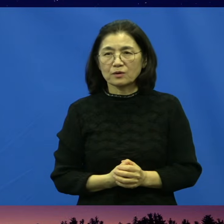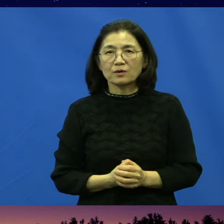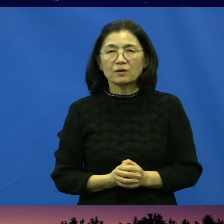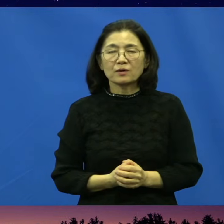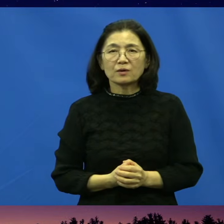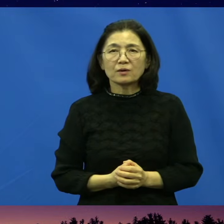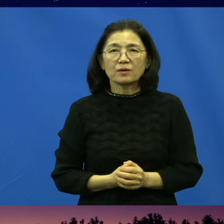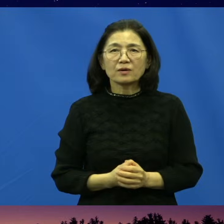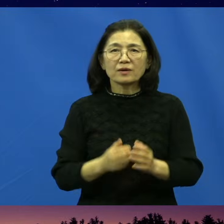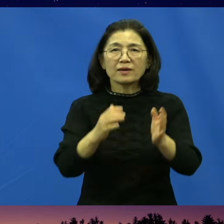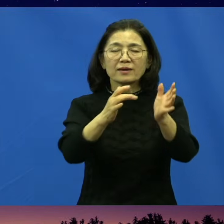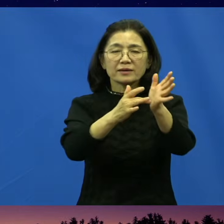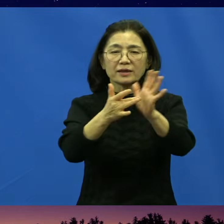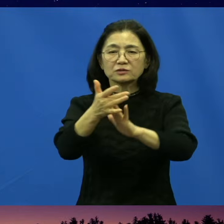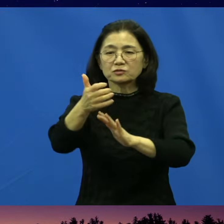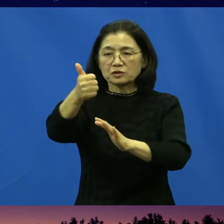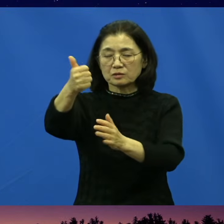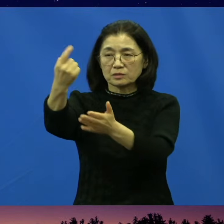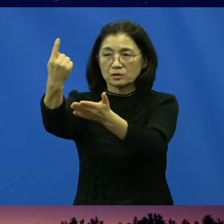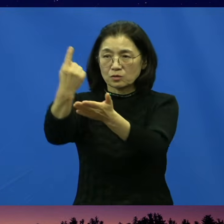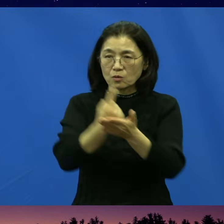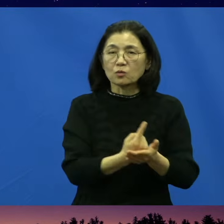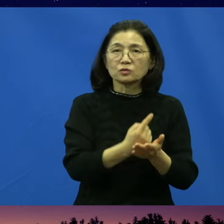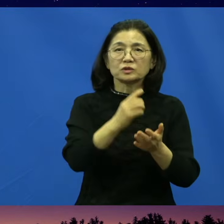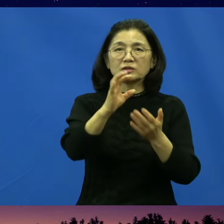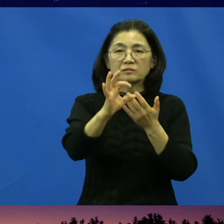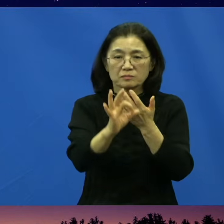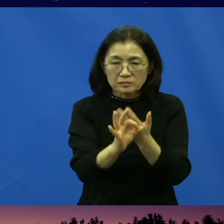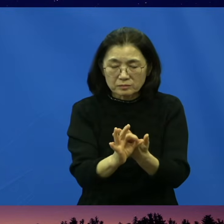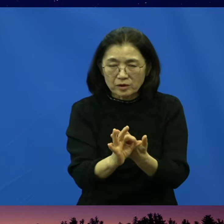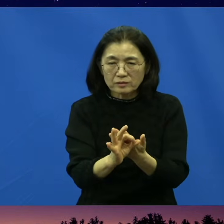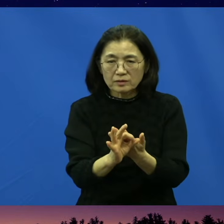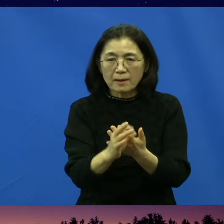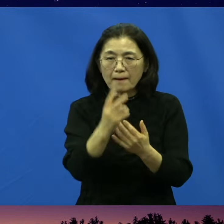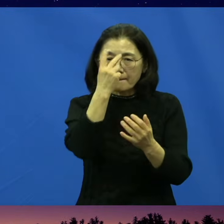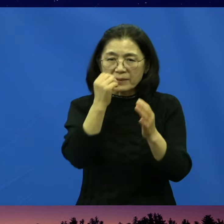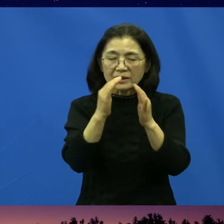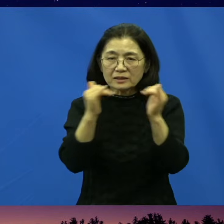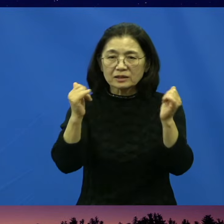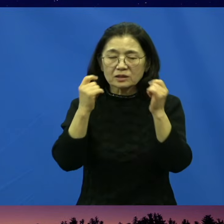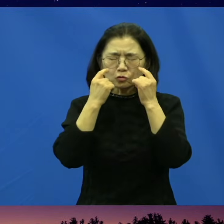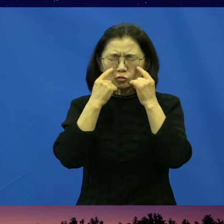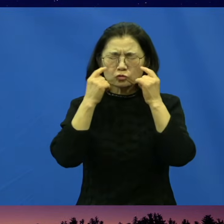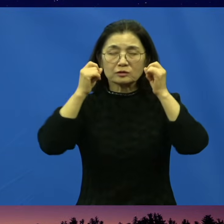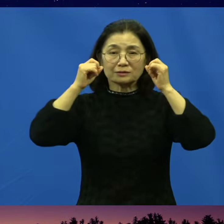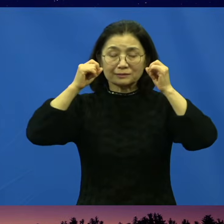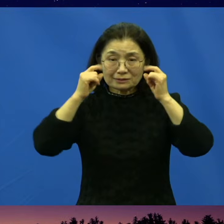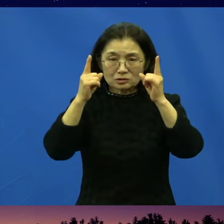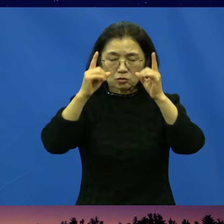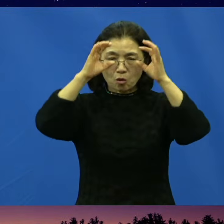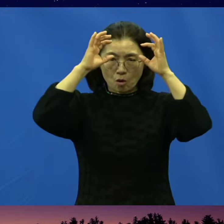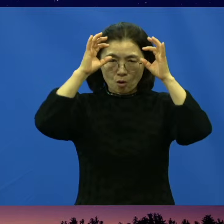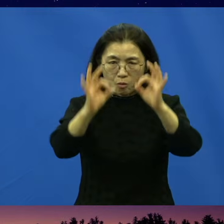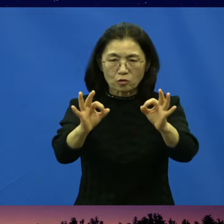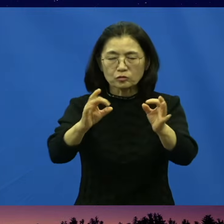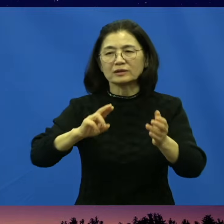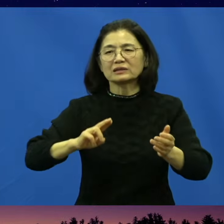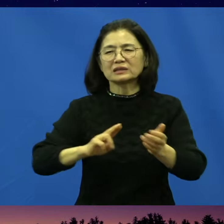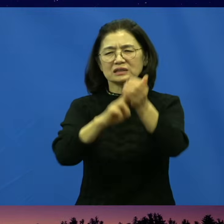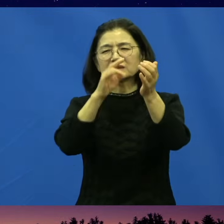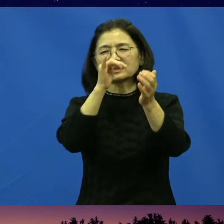메시아가 오시면, 구원자가 오시면 맹인이 눈을 뜨게 되는 역사가 일어나게 될 것이라고 구약